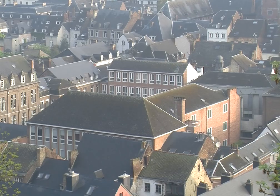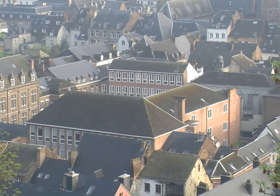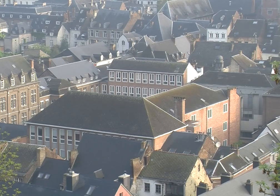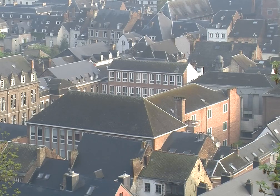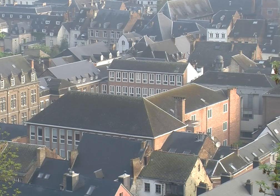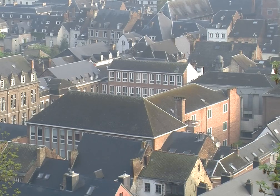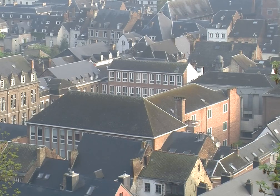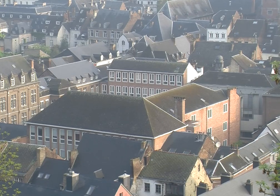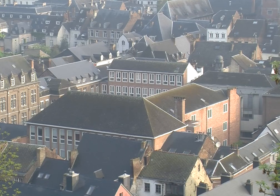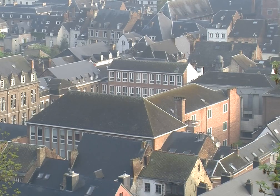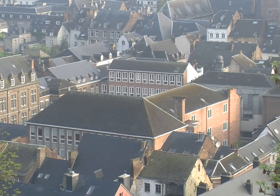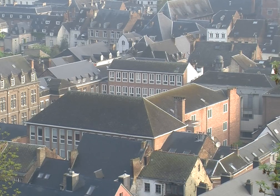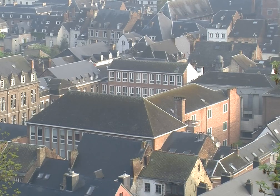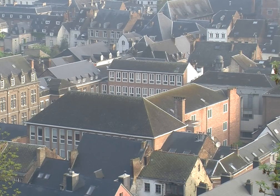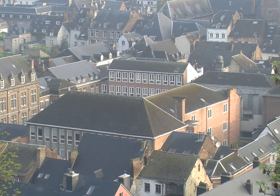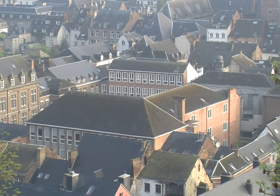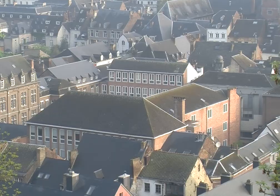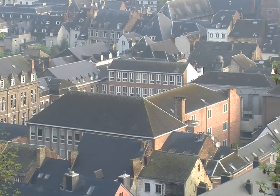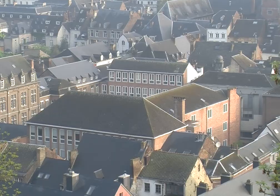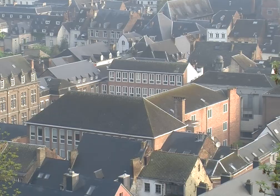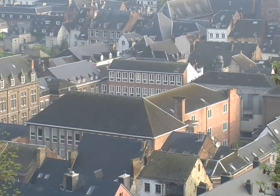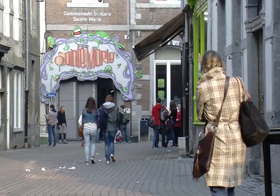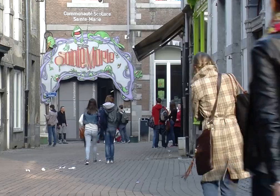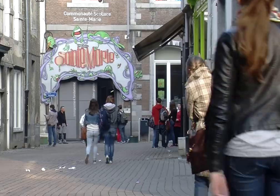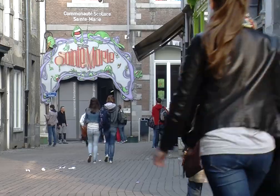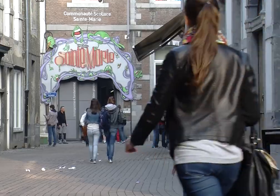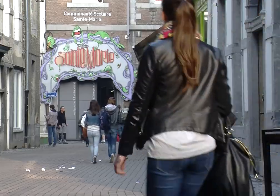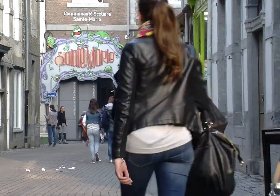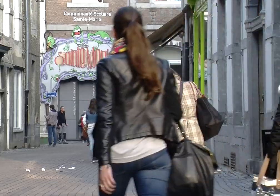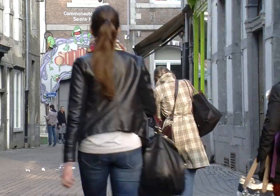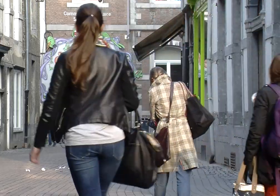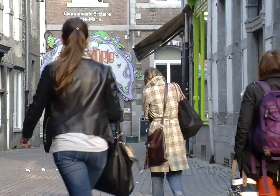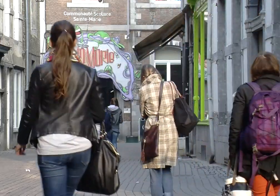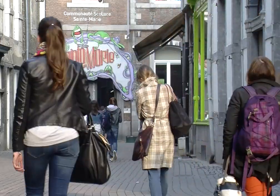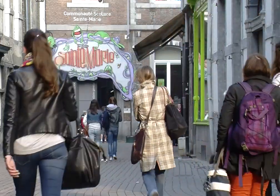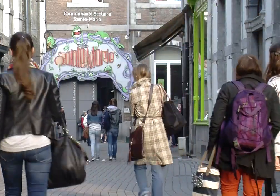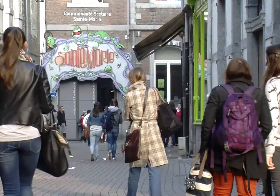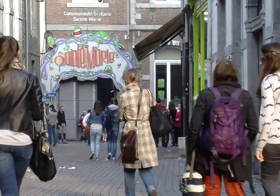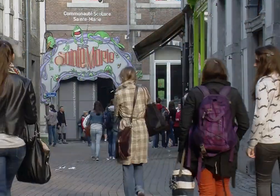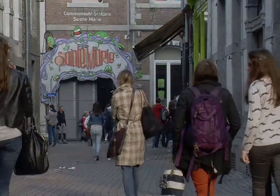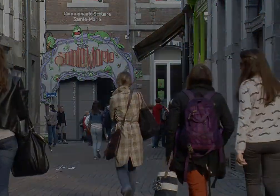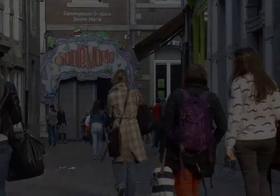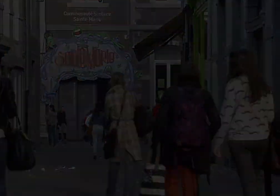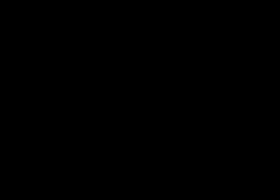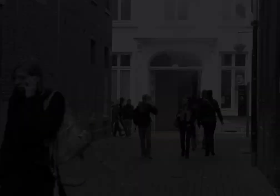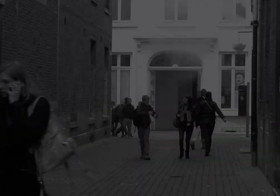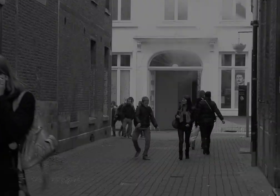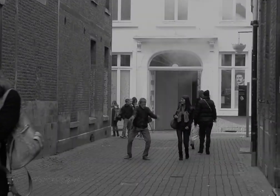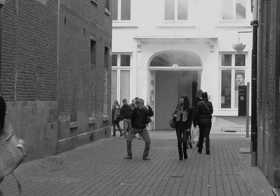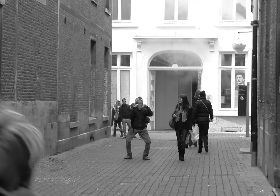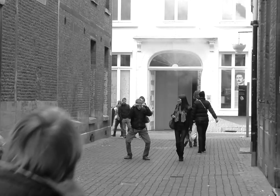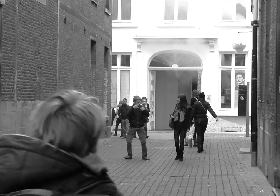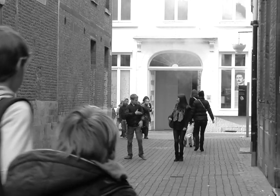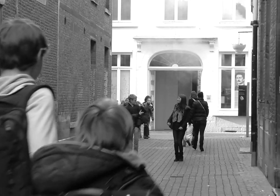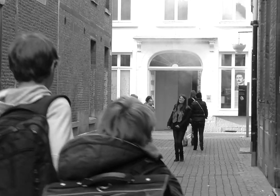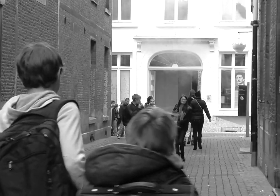les autres sont entendants et donc soit seul dans sa différence, c'était difficile. Et le deuxième point qui paraissait alors là tout à